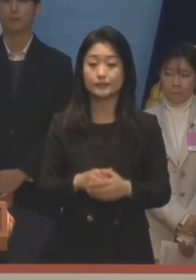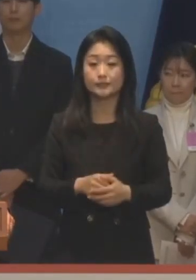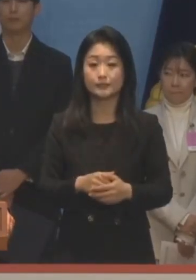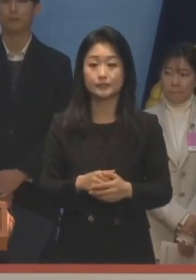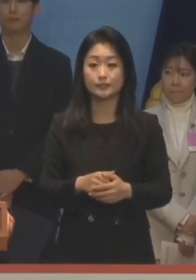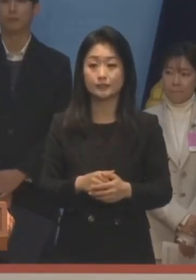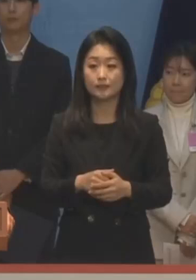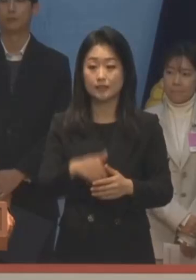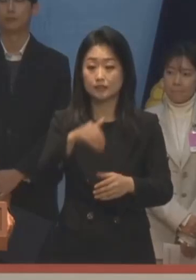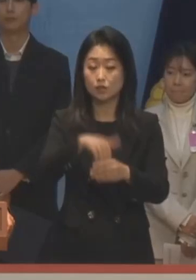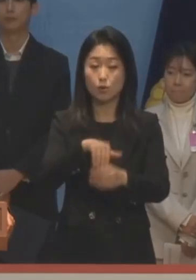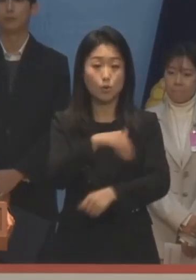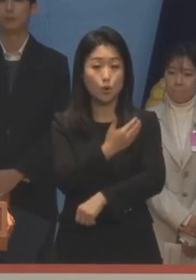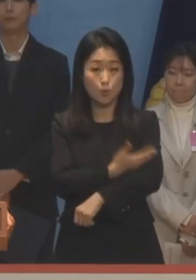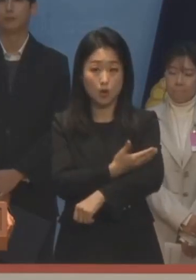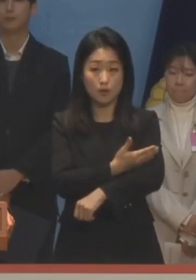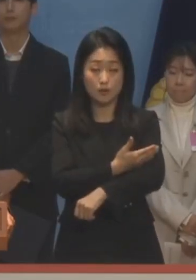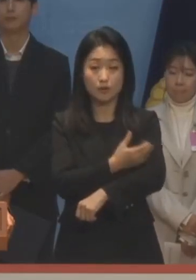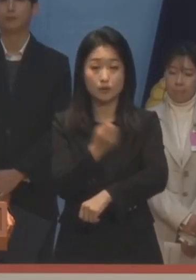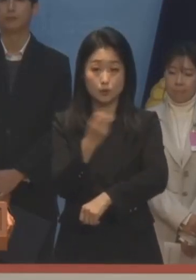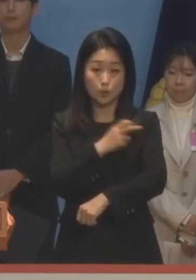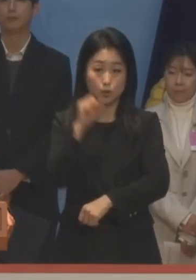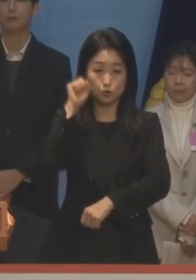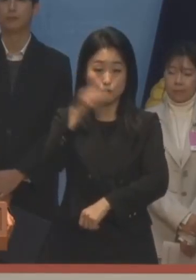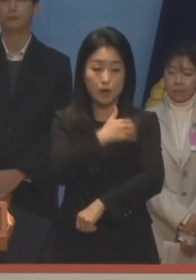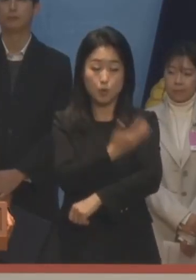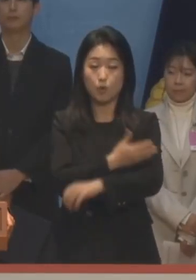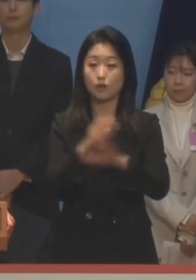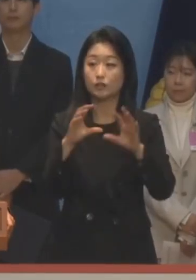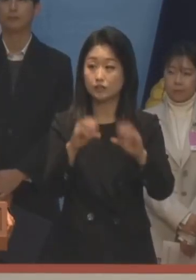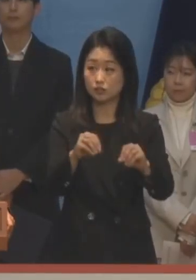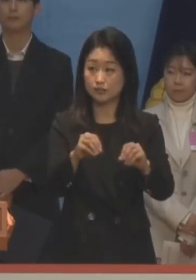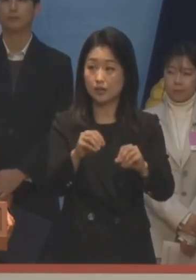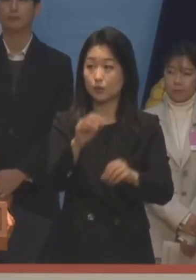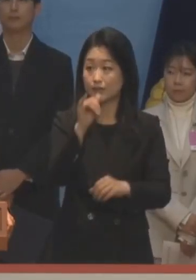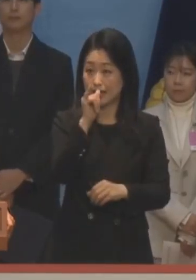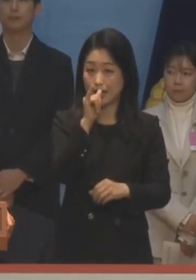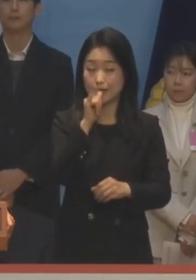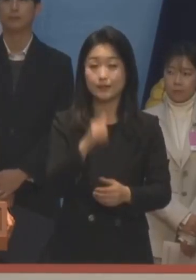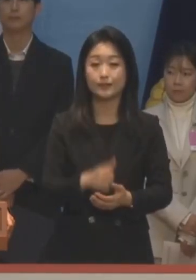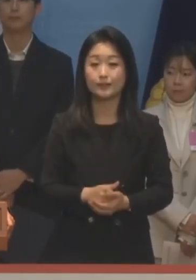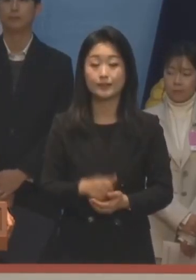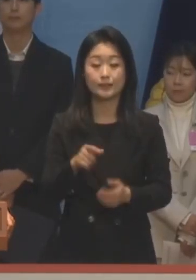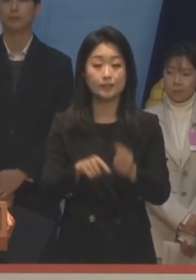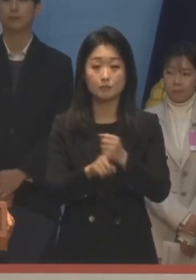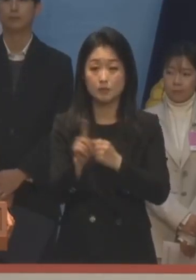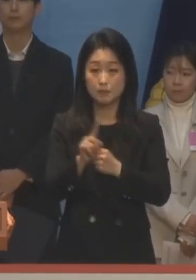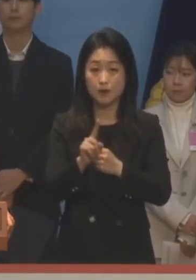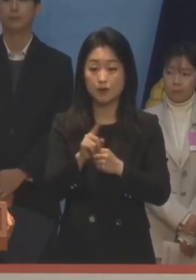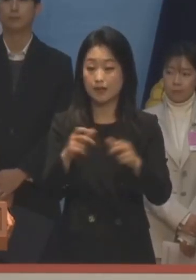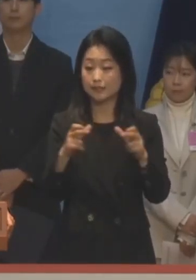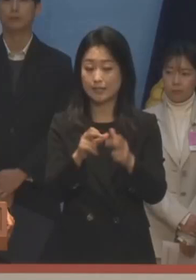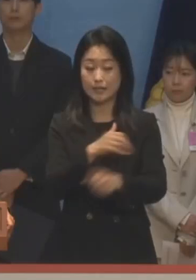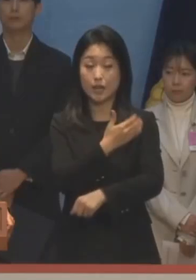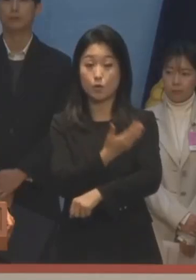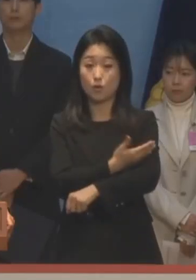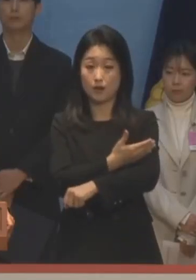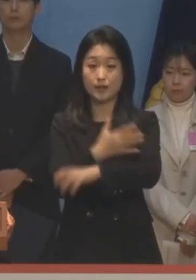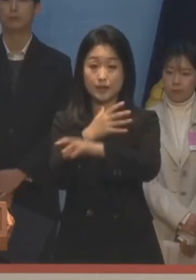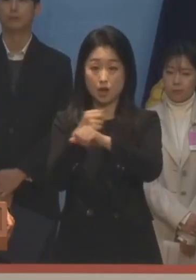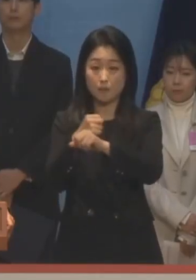공법상의 선고권과 피선고권을 정지한다고 규정하고 있습니다. 이는 장애인